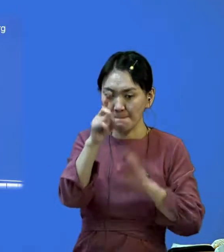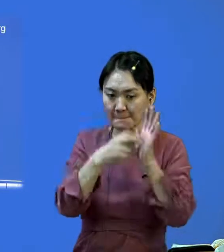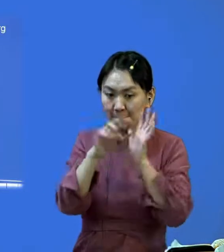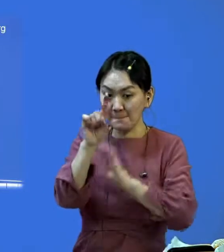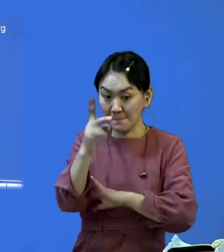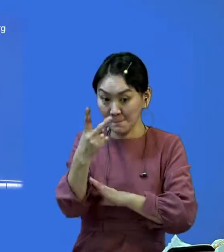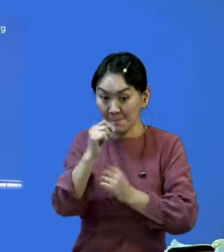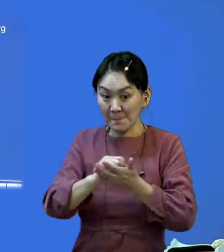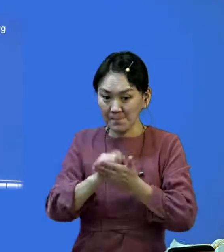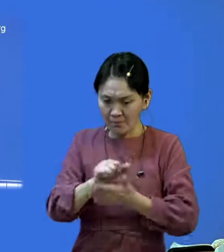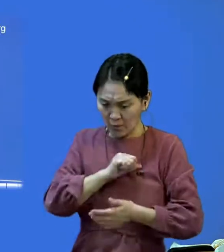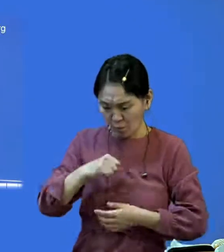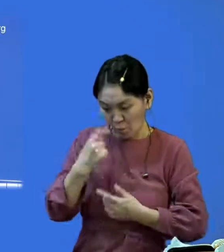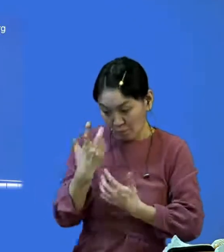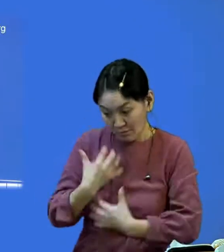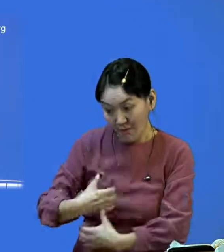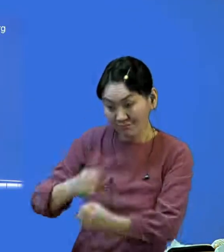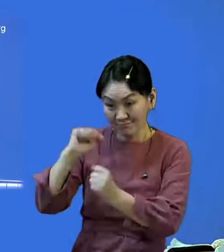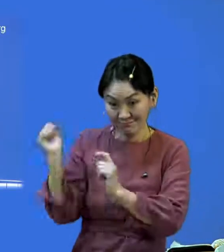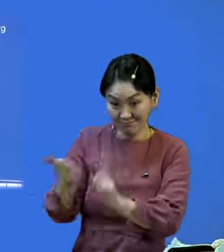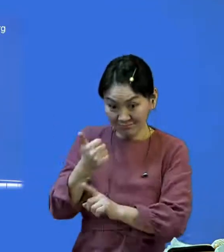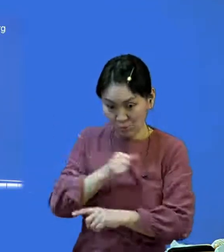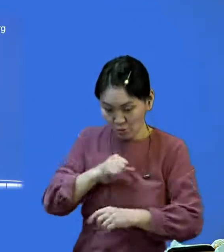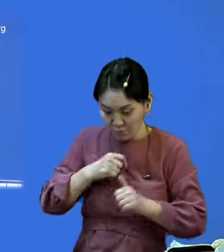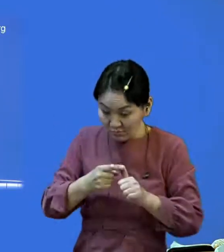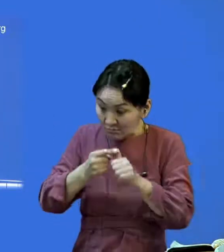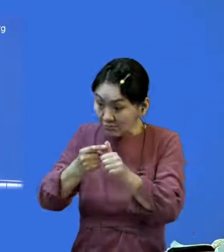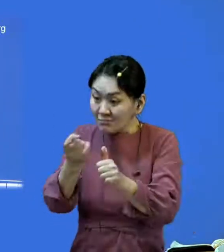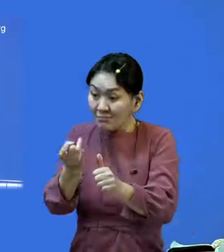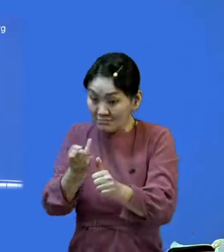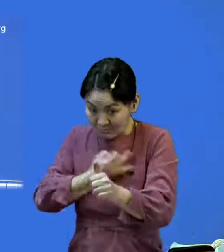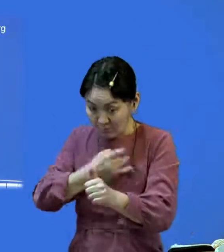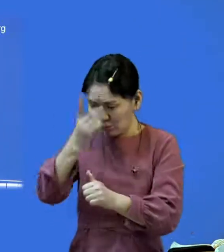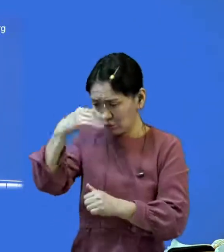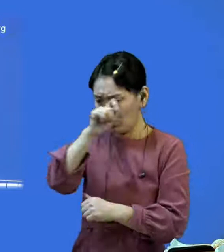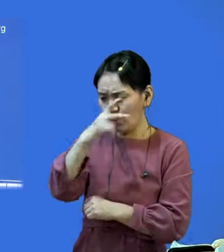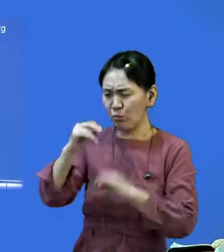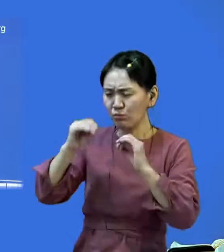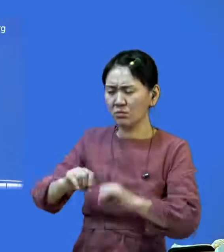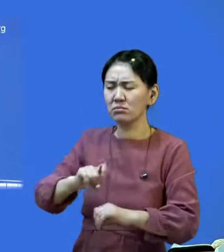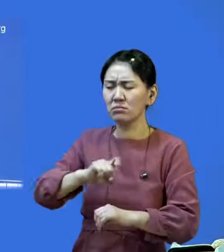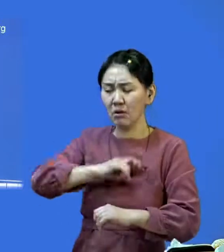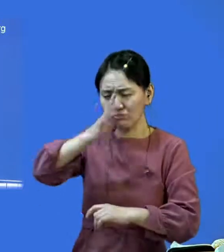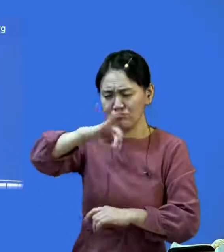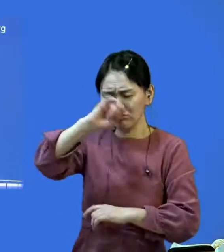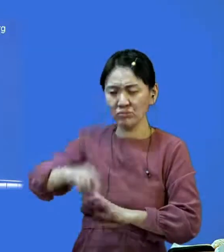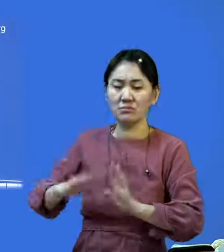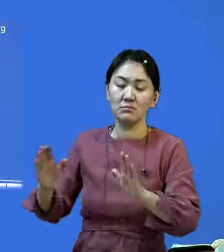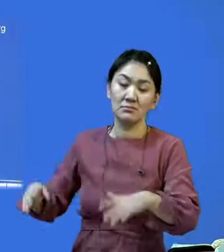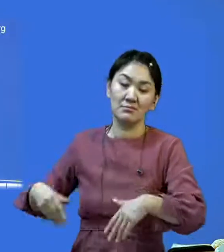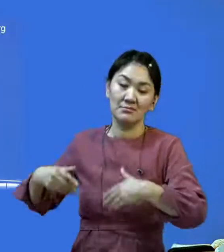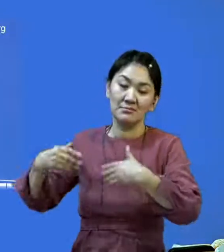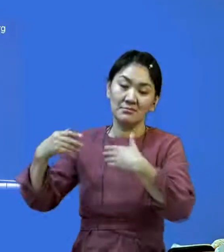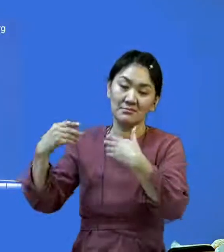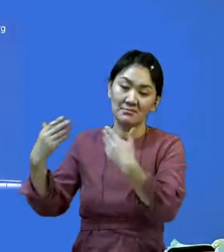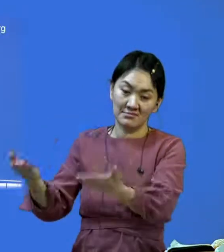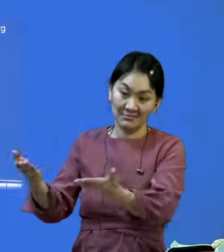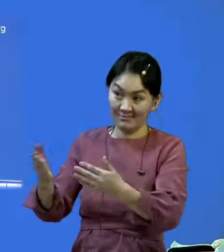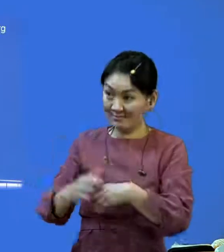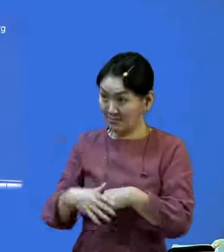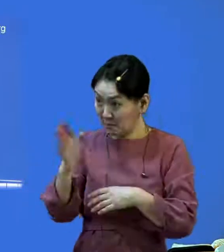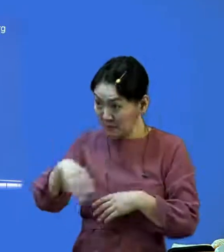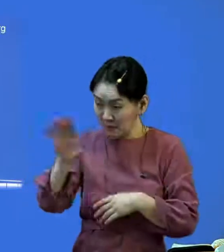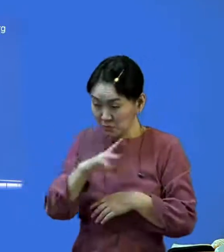1:12 дээрээс харуул өөрийг нь хүлээн авсан болгонд өөрийнх нь дэрэнд итгэгчдээ дээрээ бурхны хүүхэд болох эрхийг өглөө гэсэн. Тэд цусаар